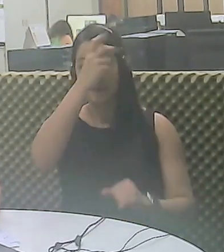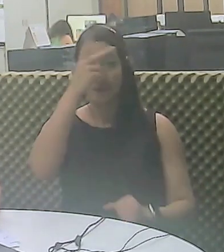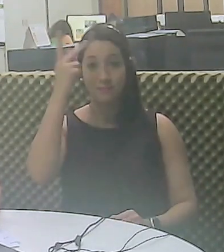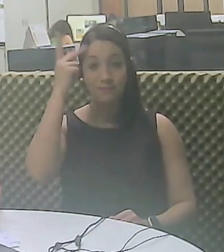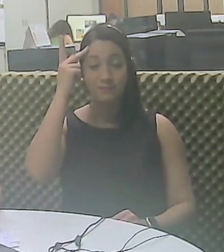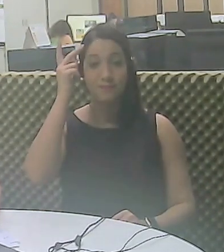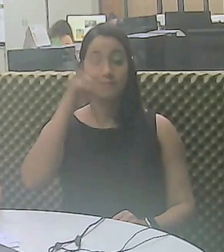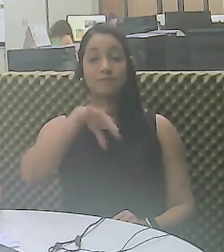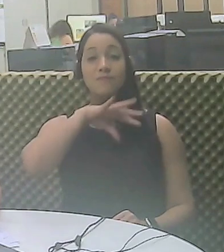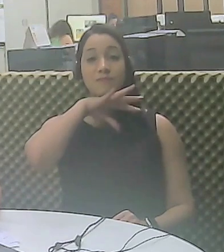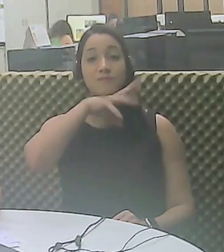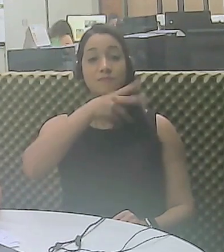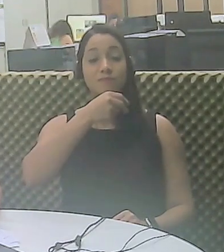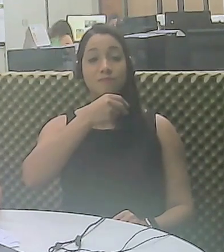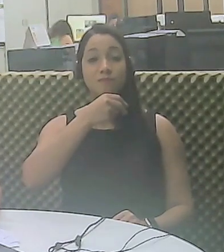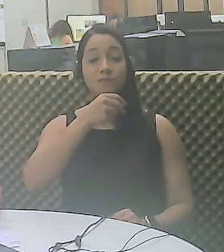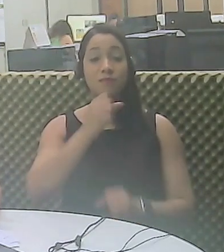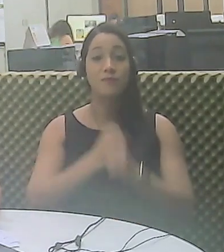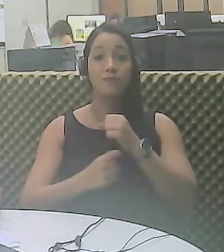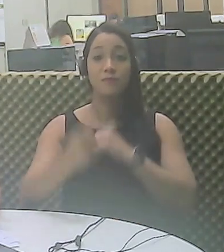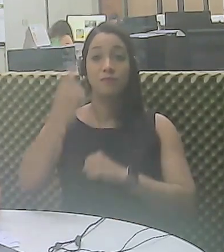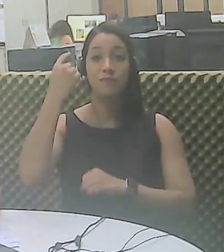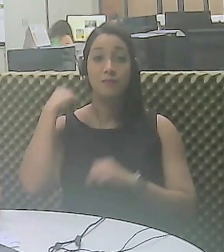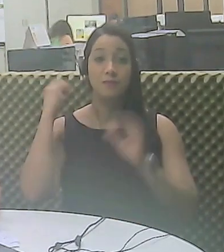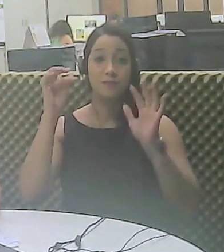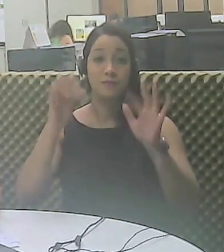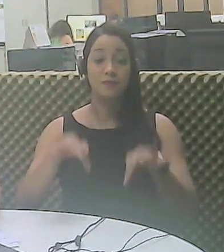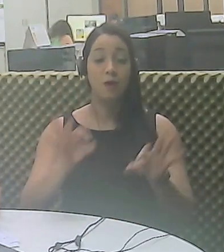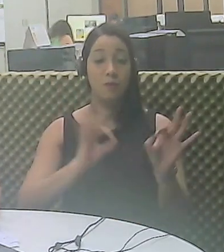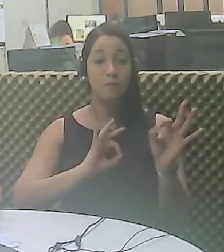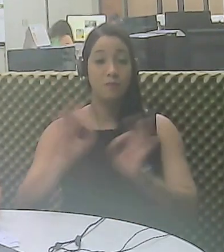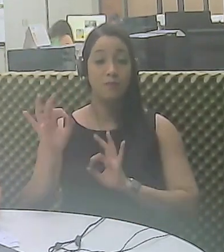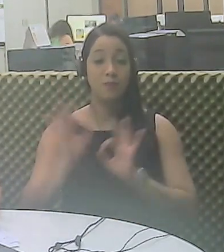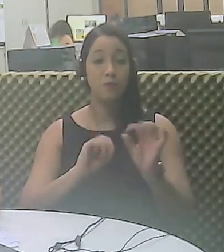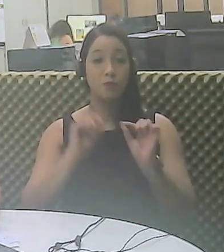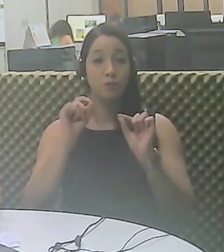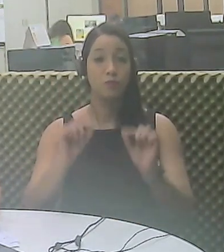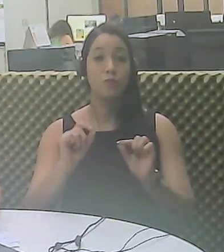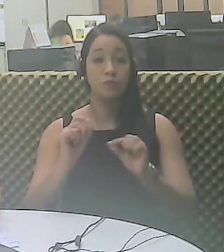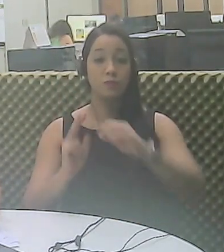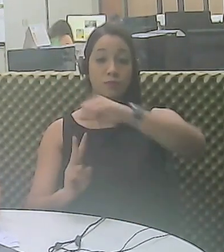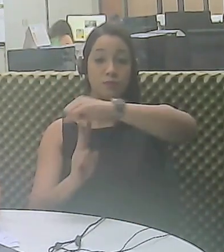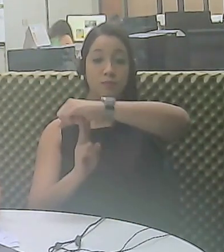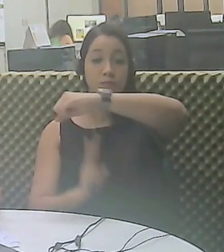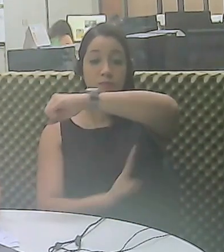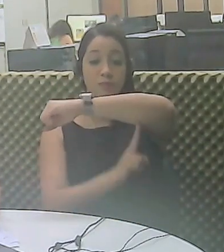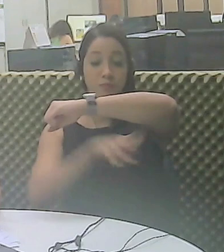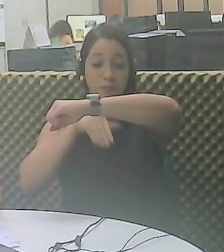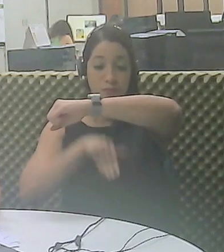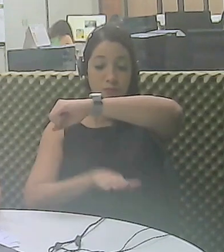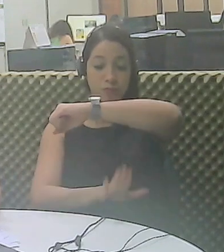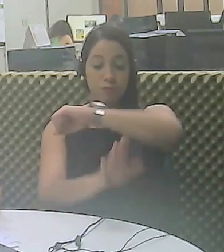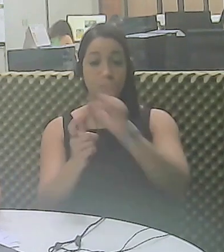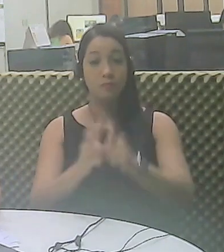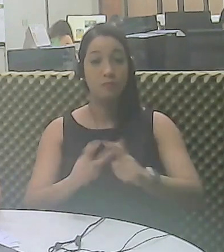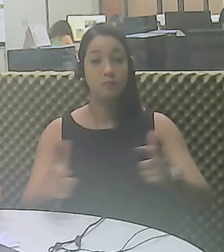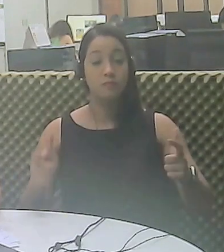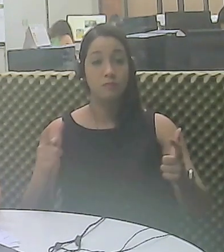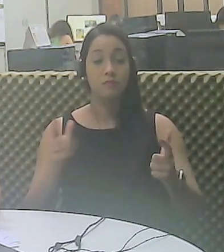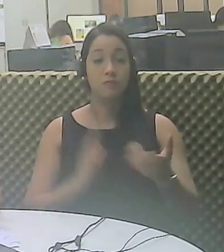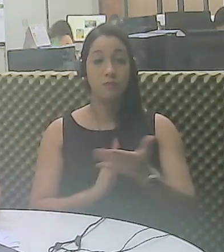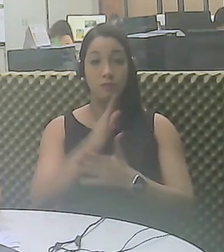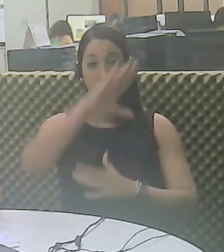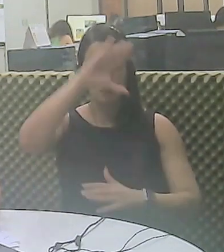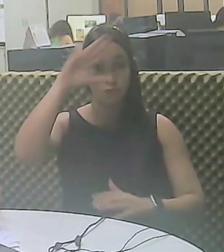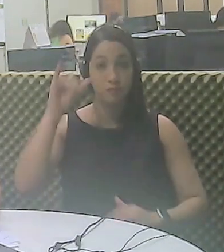prefeito Odelmo Leão no fim do ano passado. O projeto consiste em uma passagem inferior à linha férrea, ampliando o acesso ao aeroporto